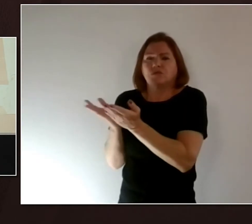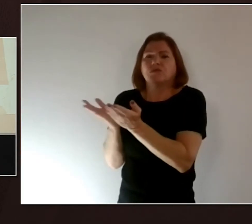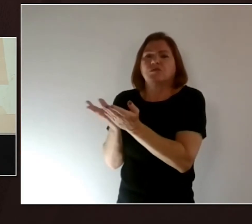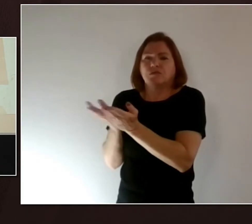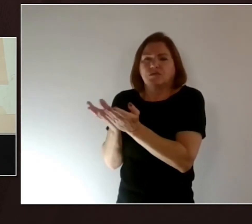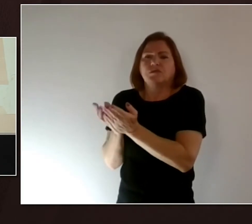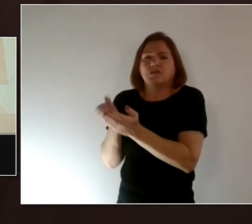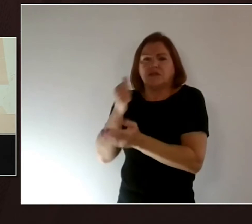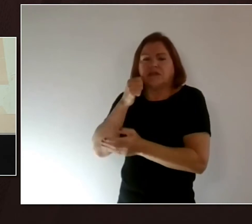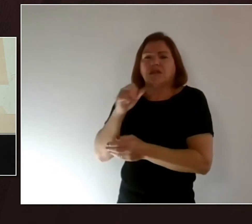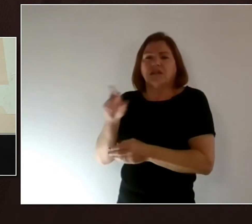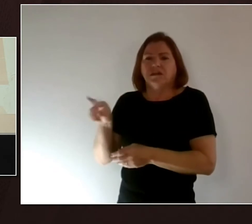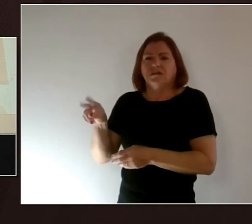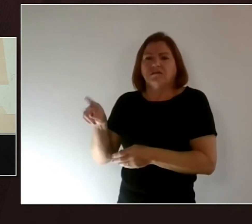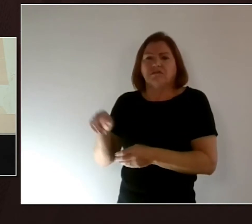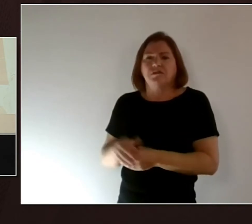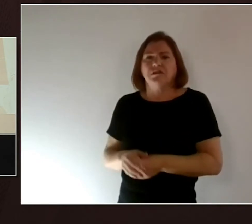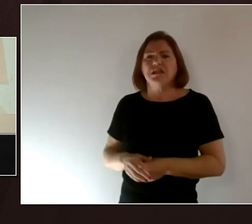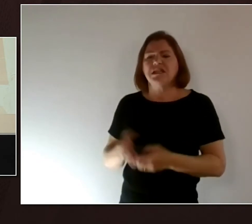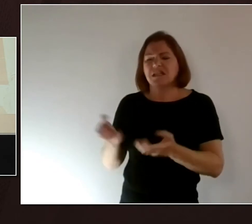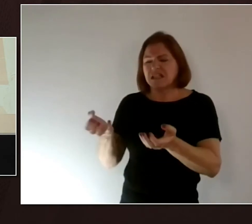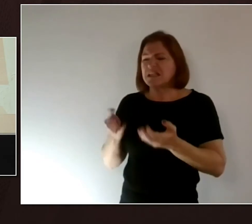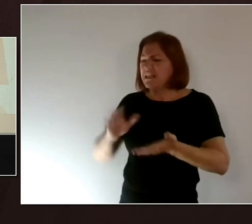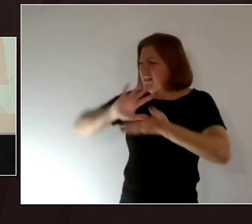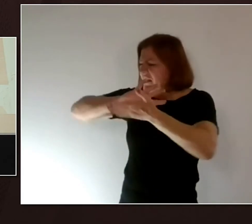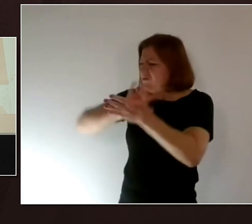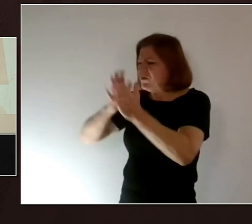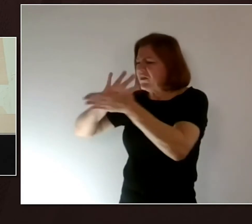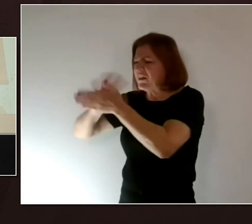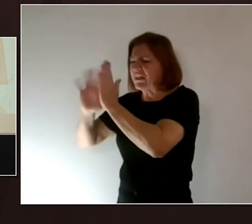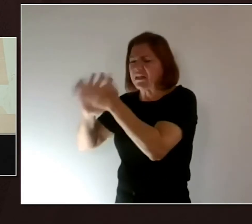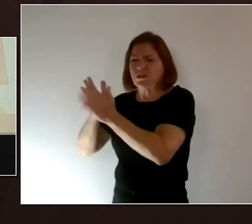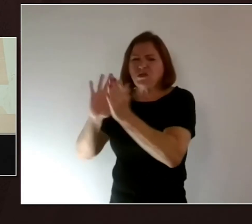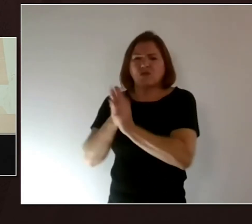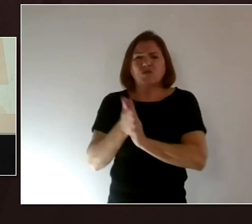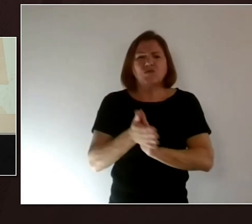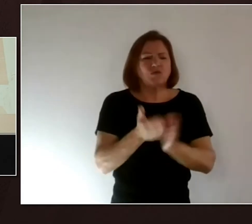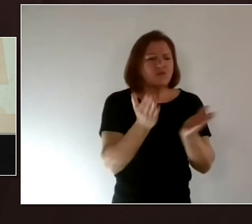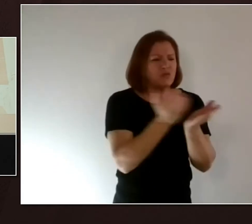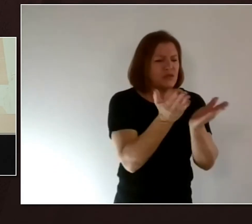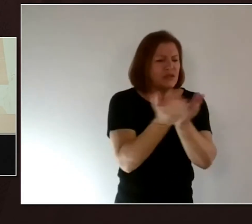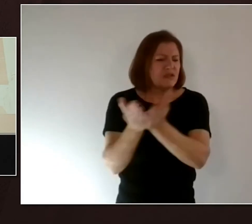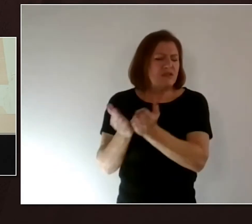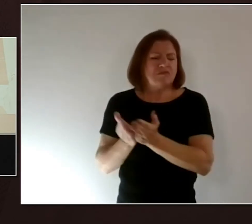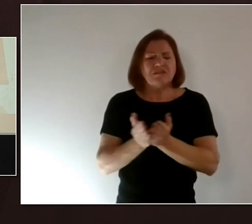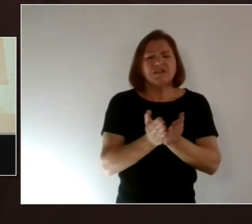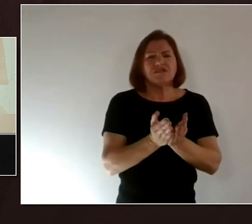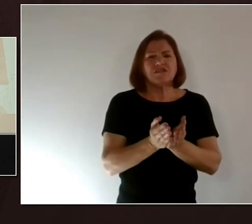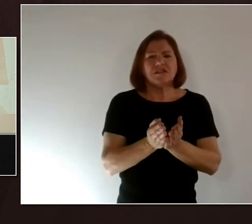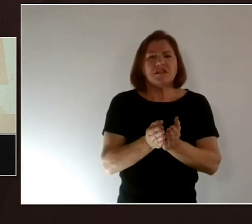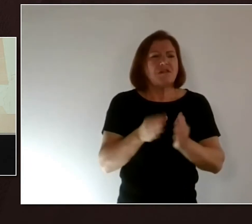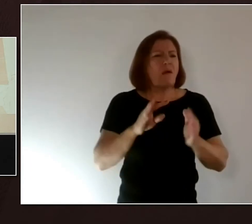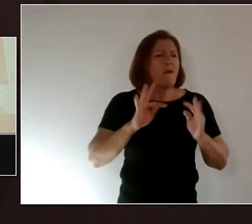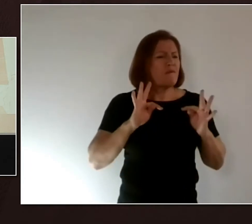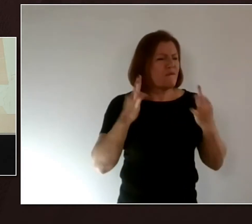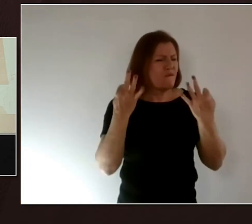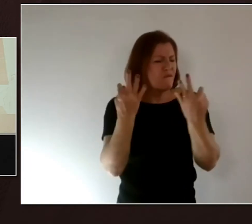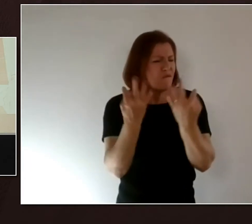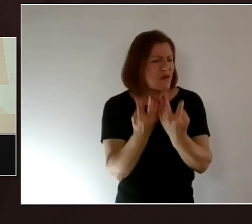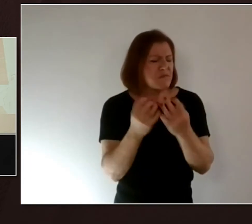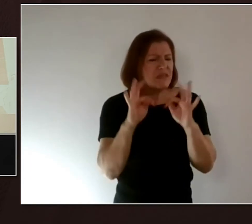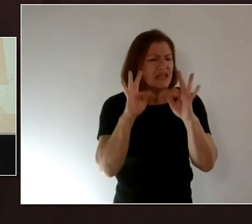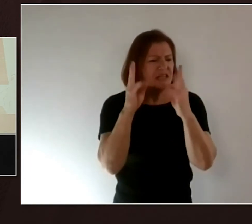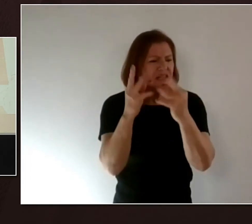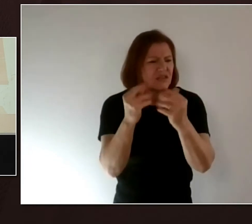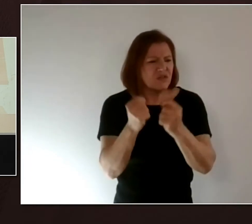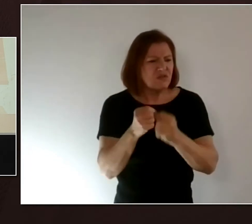de exterminar por completo o cristianismo. Famílias inteiras foram mortas pelo fogo, pela